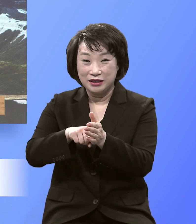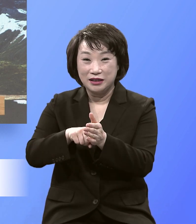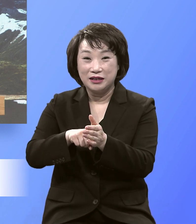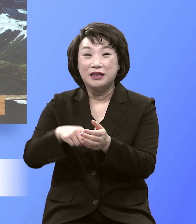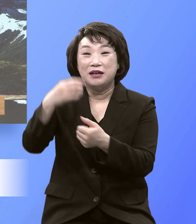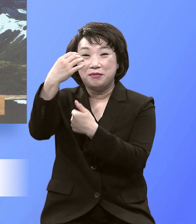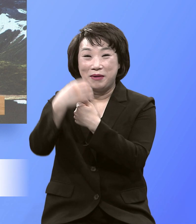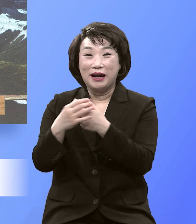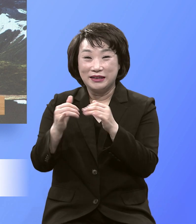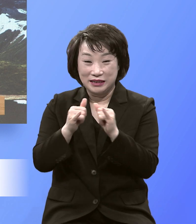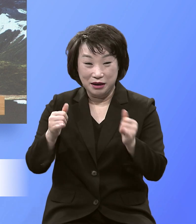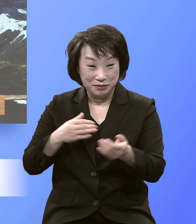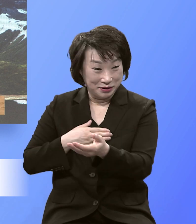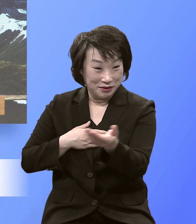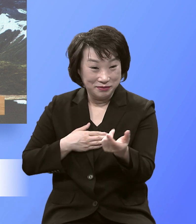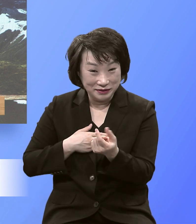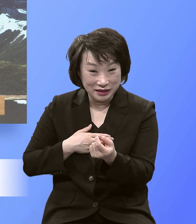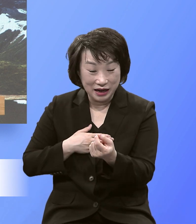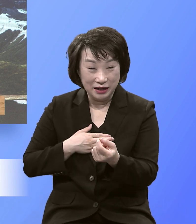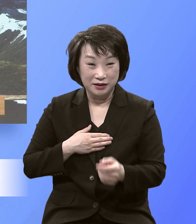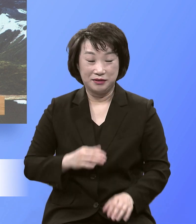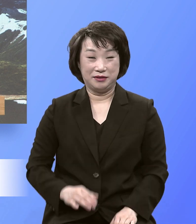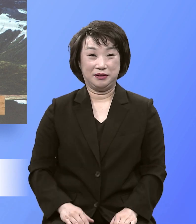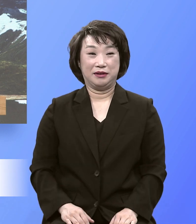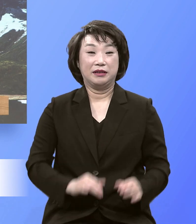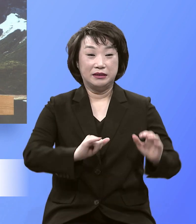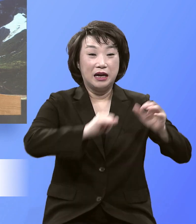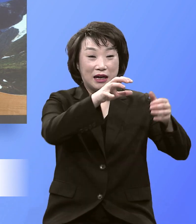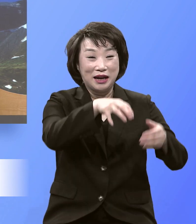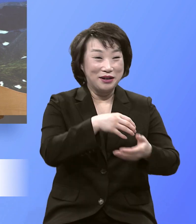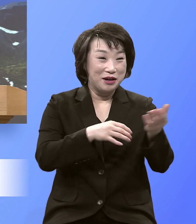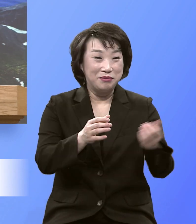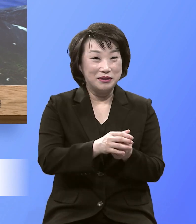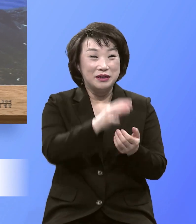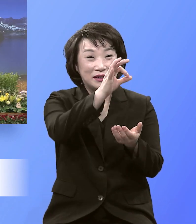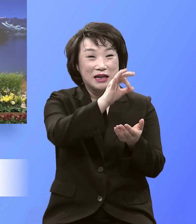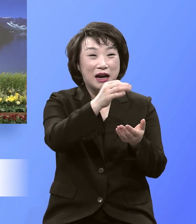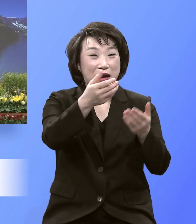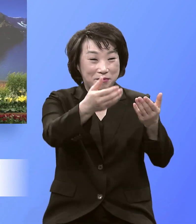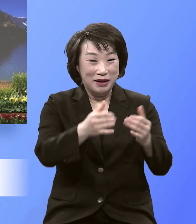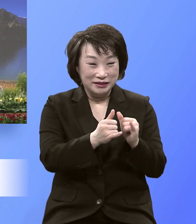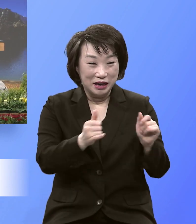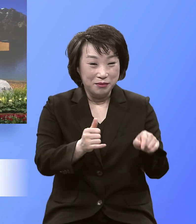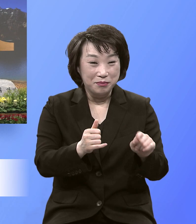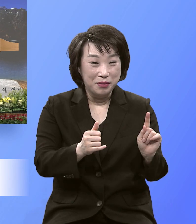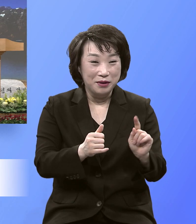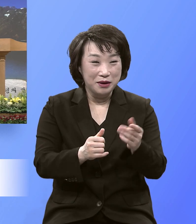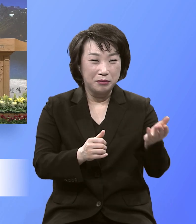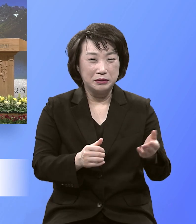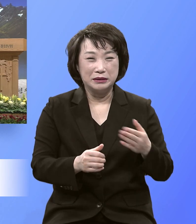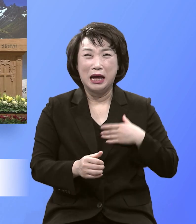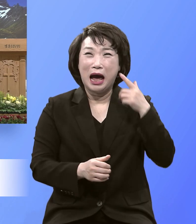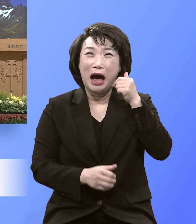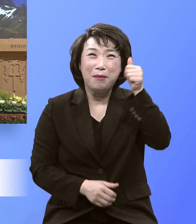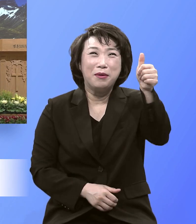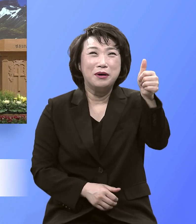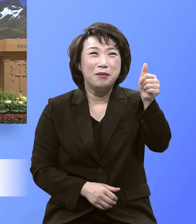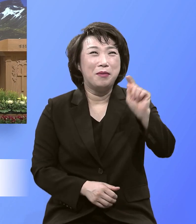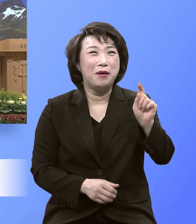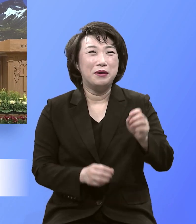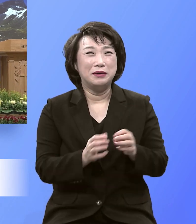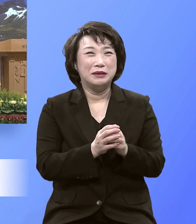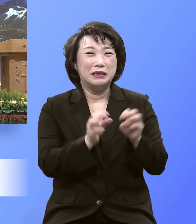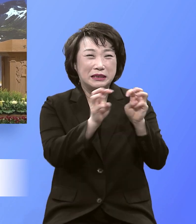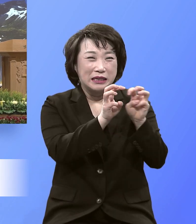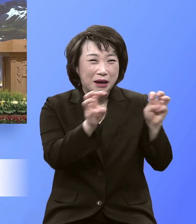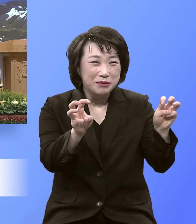상속자. 예, 세상에서 상속자라니까 아이고 우리 아버지가 그래도 30층 빌딩